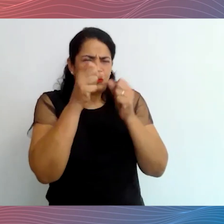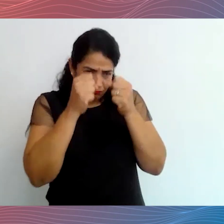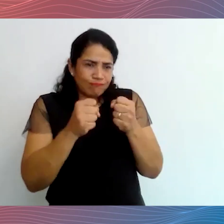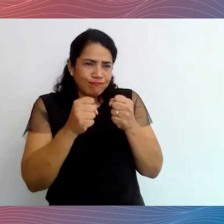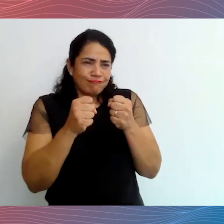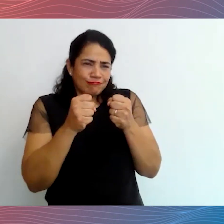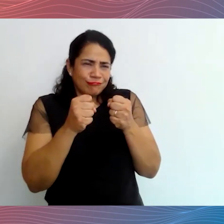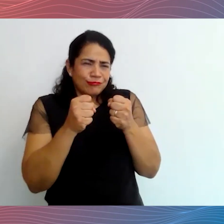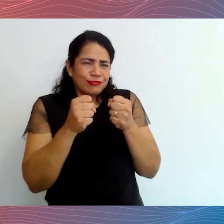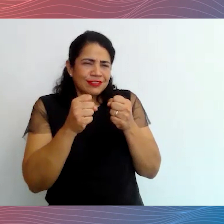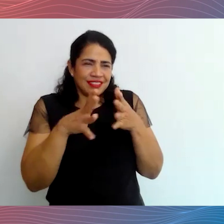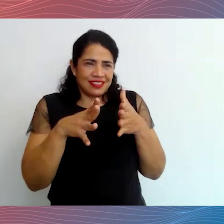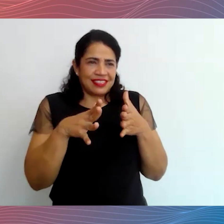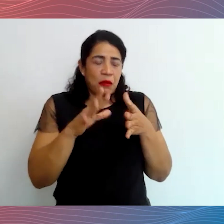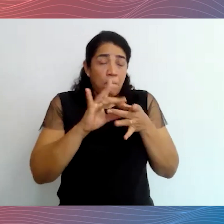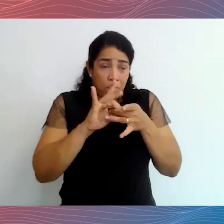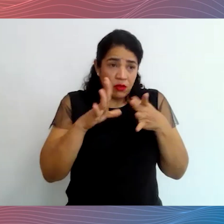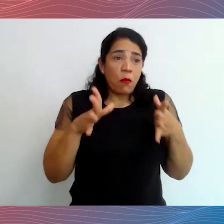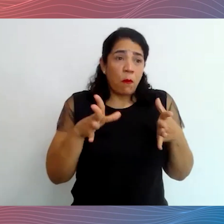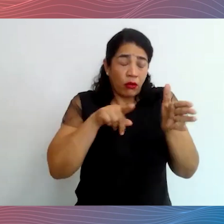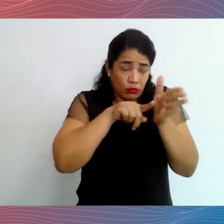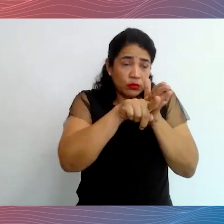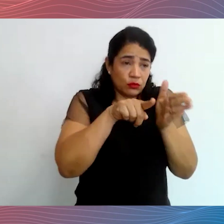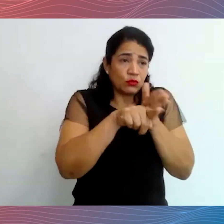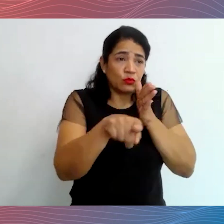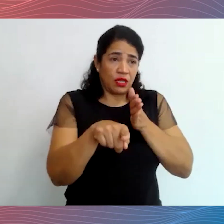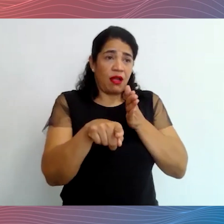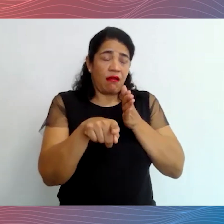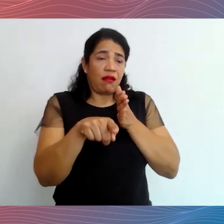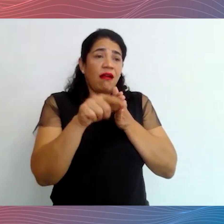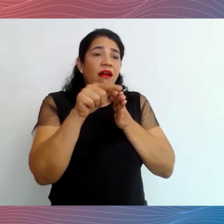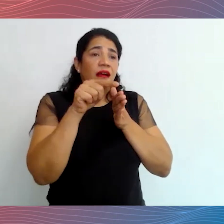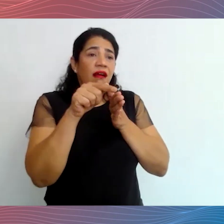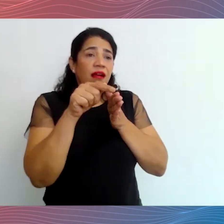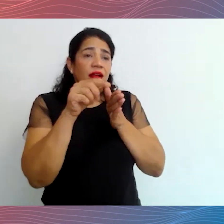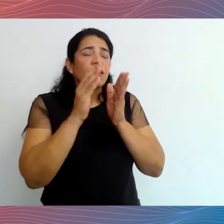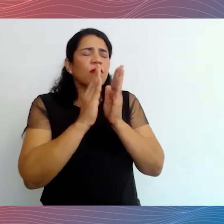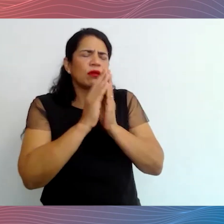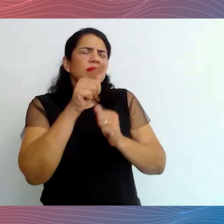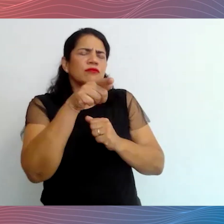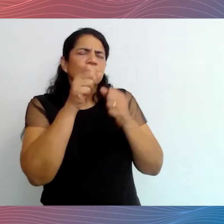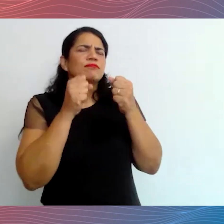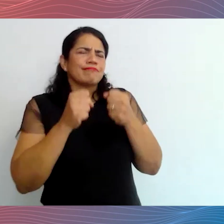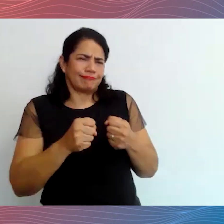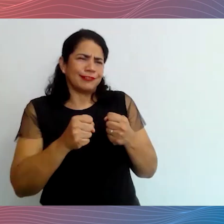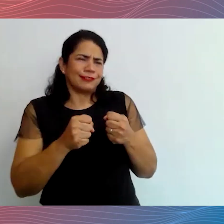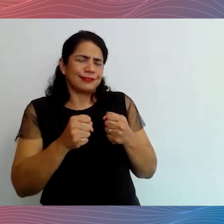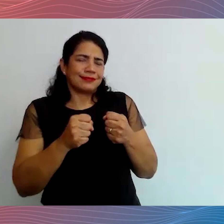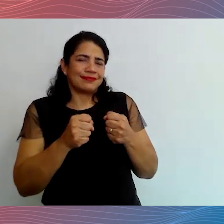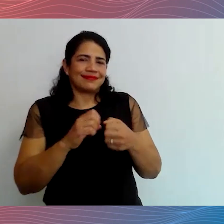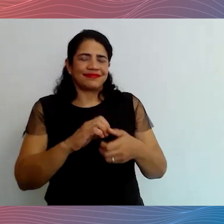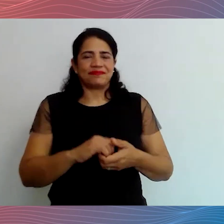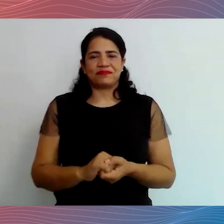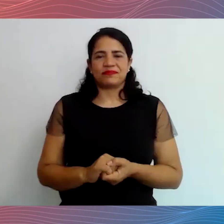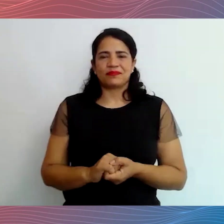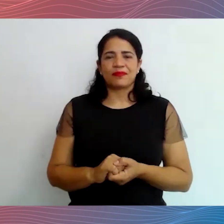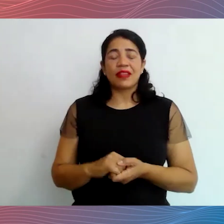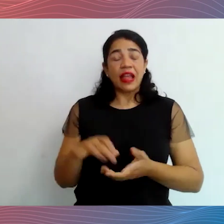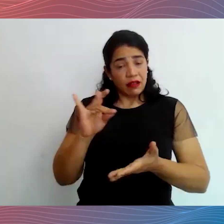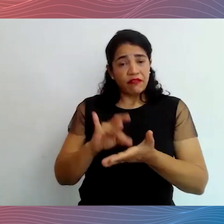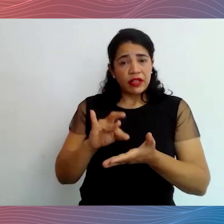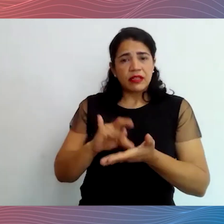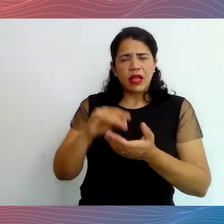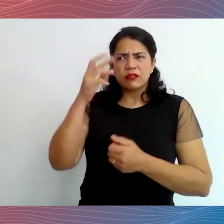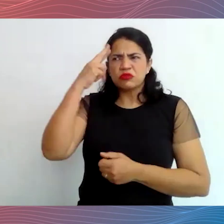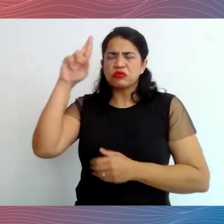pergunta? Eu posso orar por você? Irmão, certamente Deus já preparou o coração daqueles que vão dizer sim,